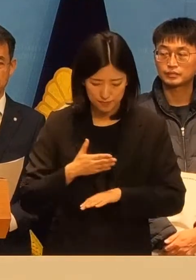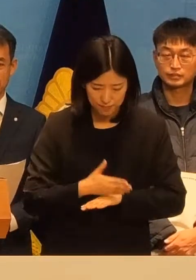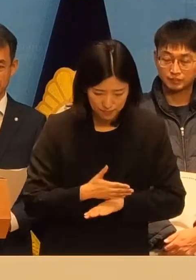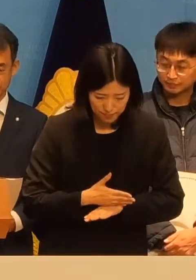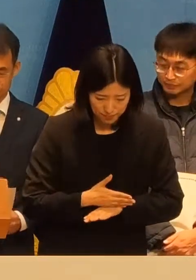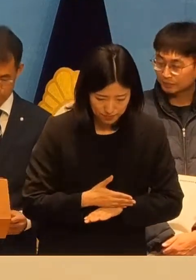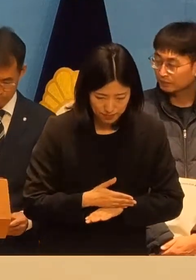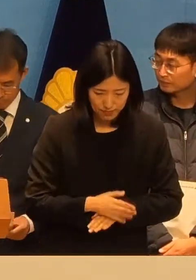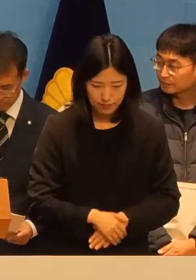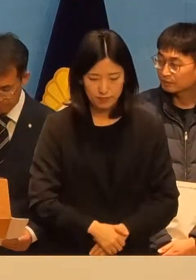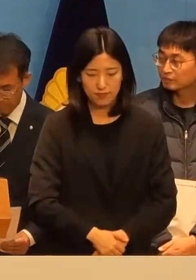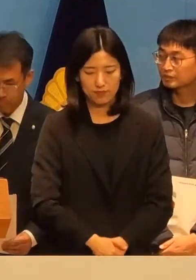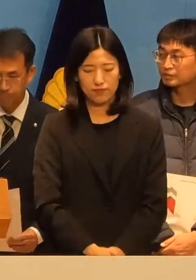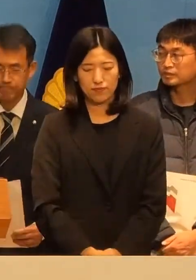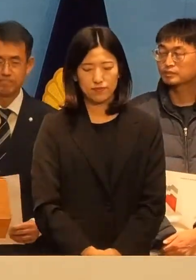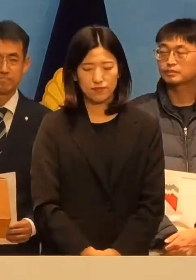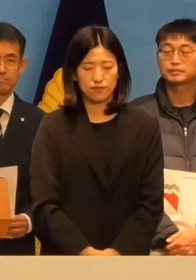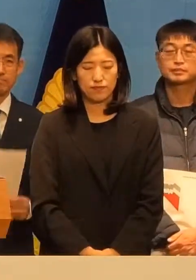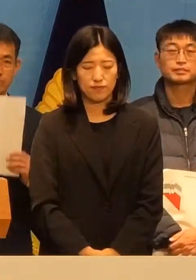감사합니다.